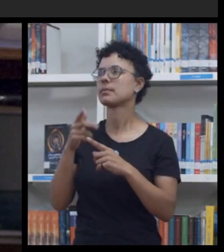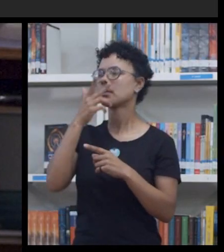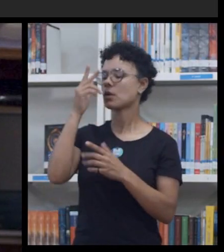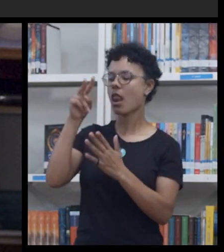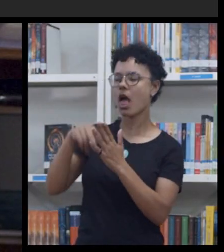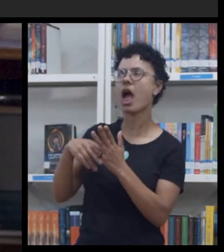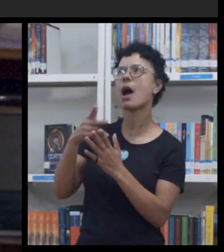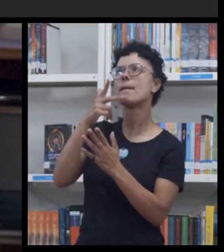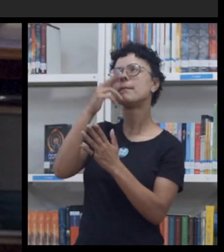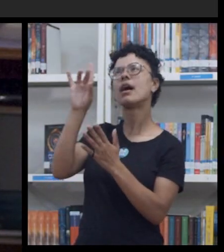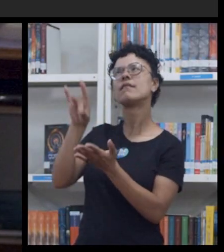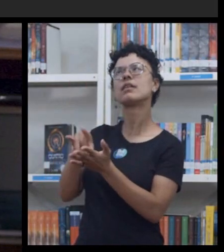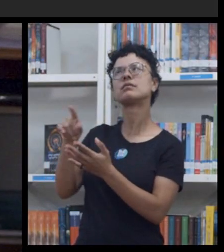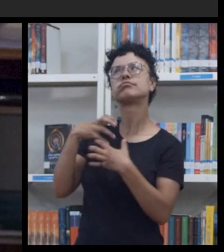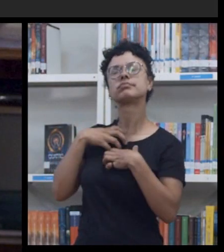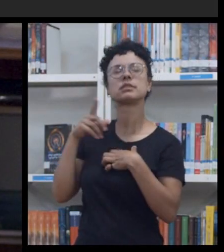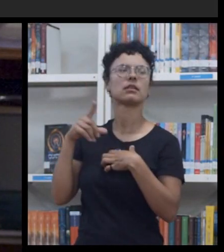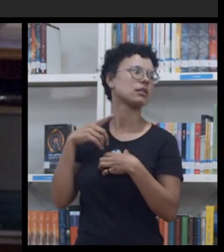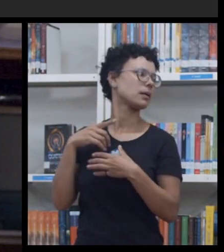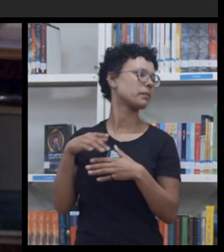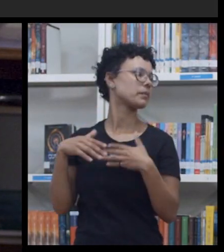para quem está lendo. Então,